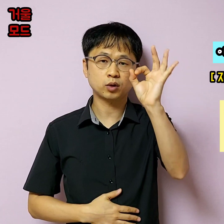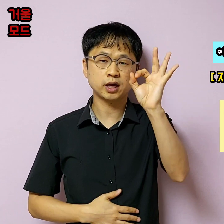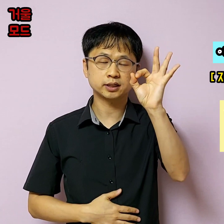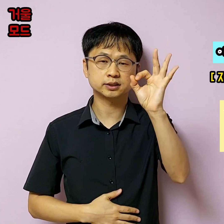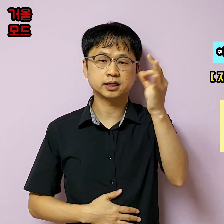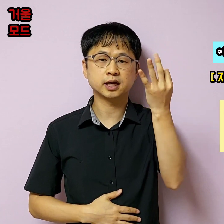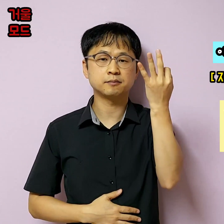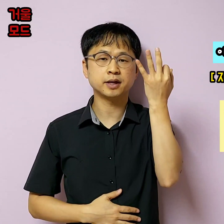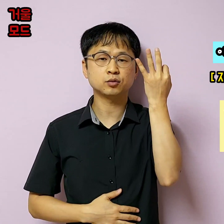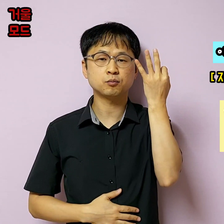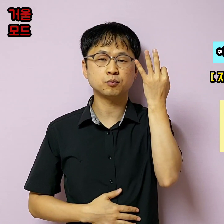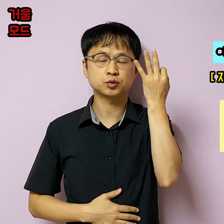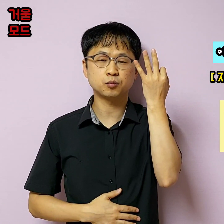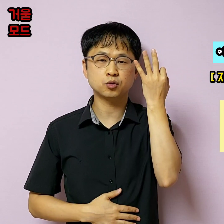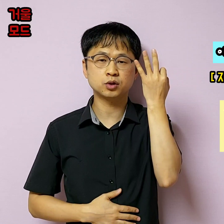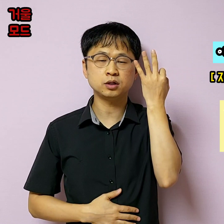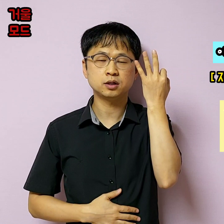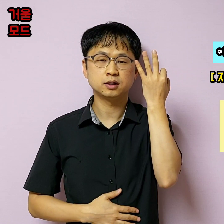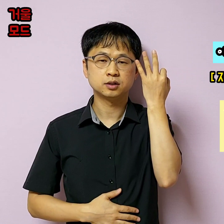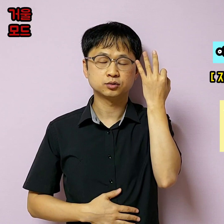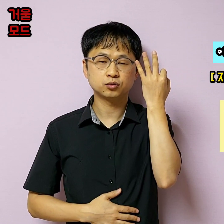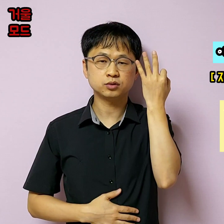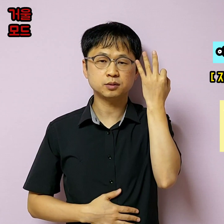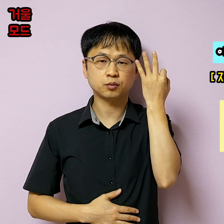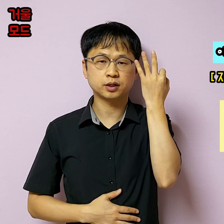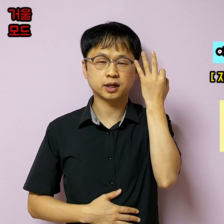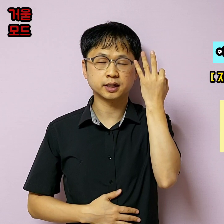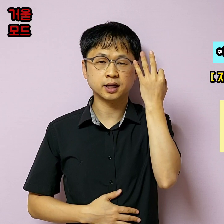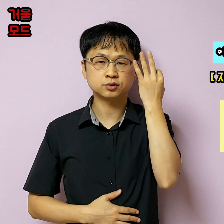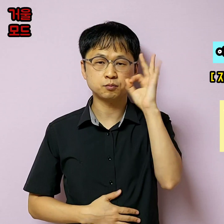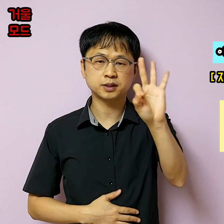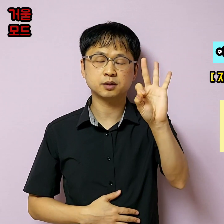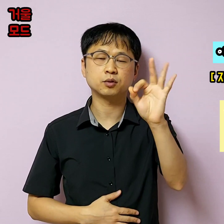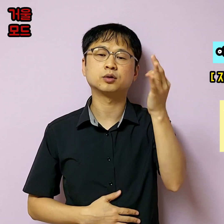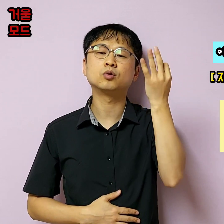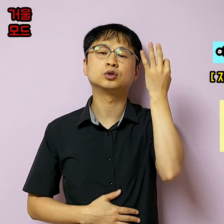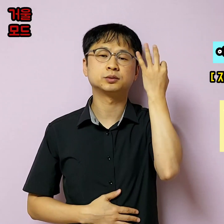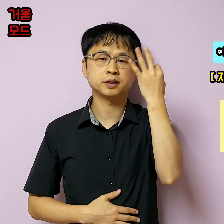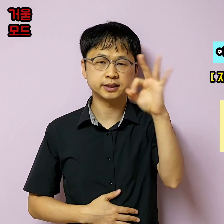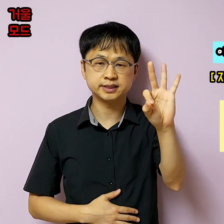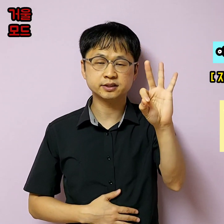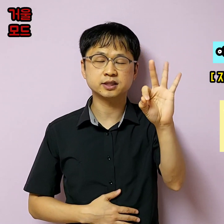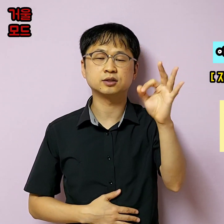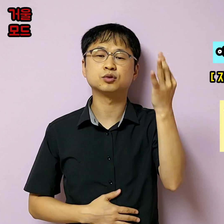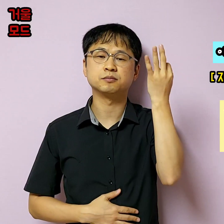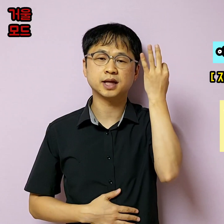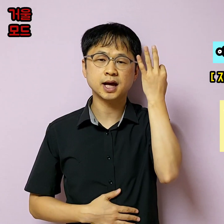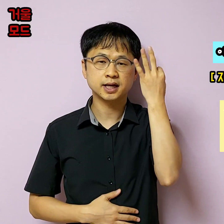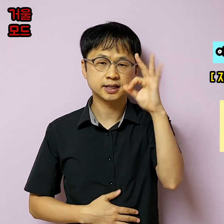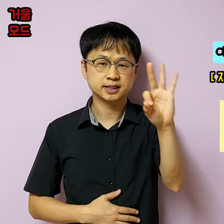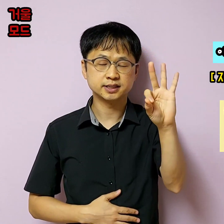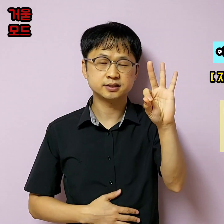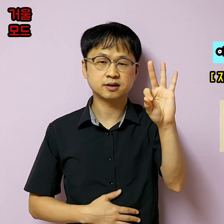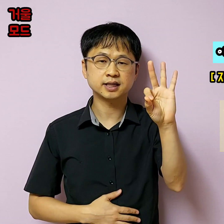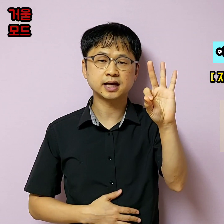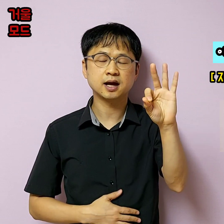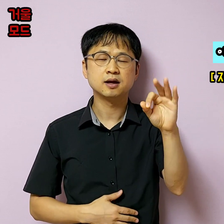오케이 하듯이 한 다음에 손목을 손등이 보이게 하다가 손바닥이 보이게 돌려주시면 인정이라는 수어입니다. 인정하자,